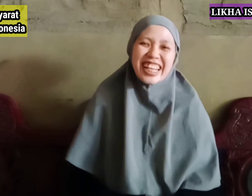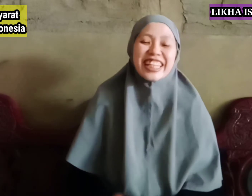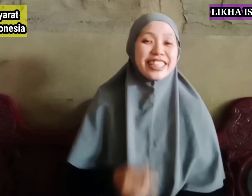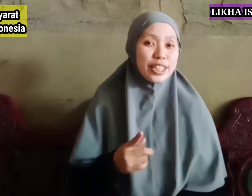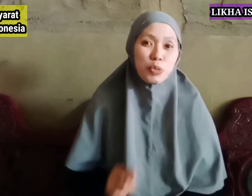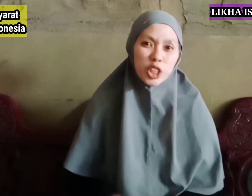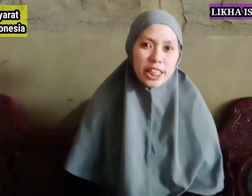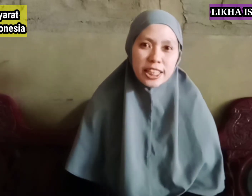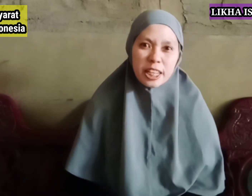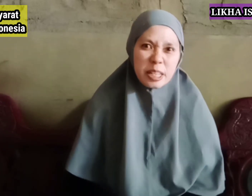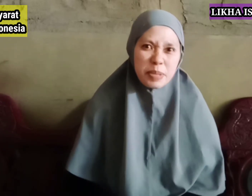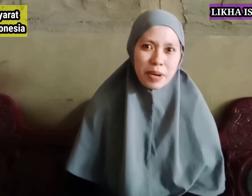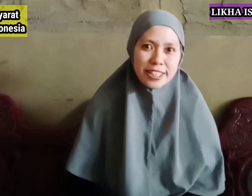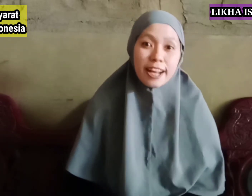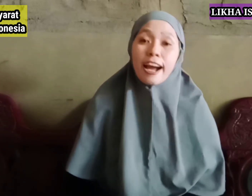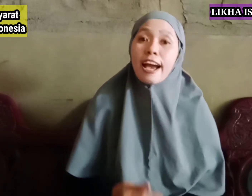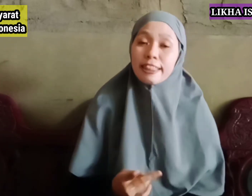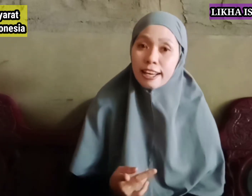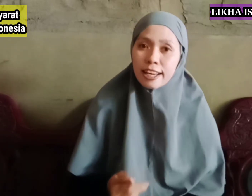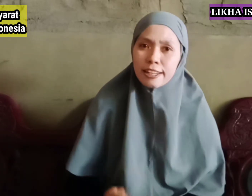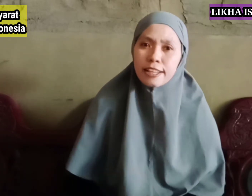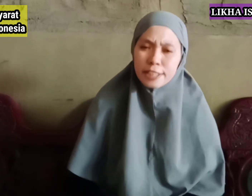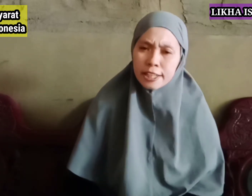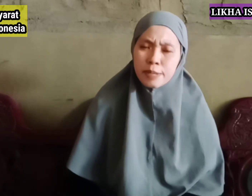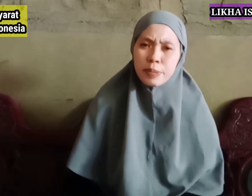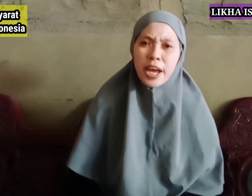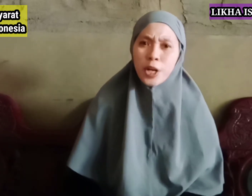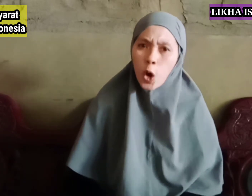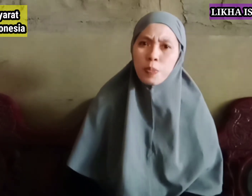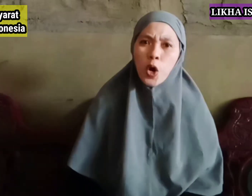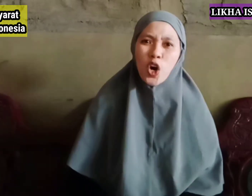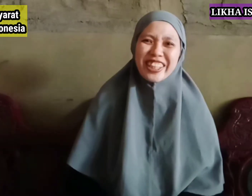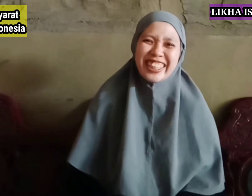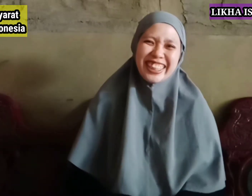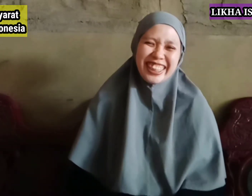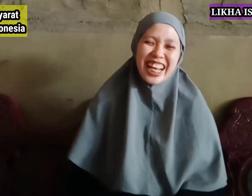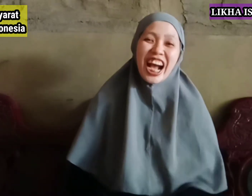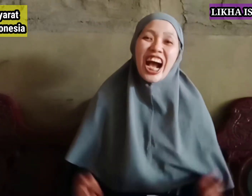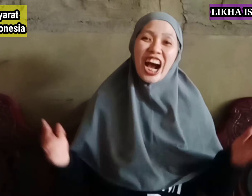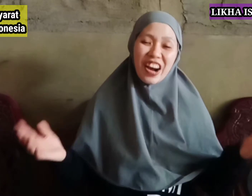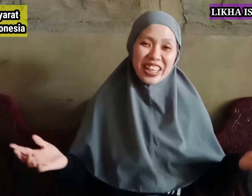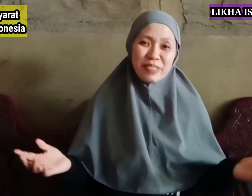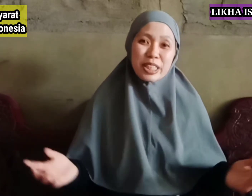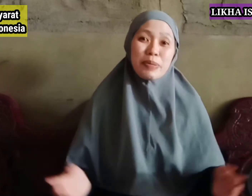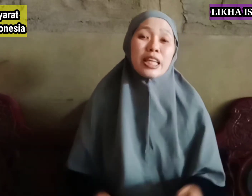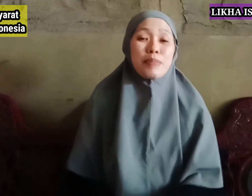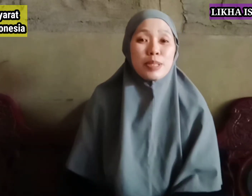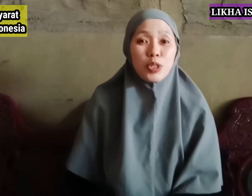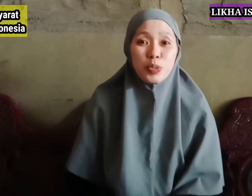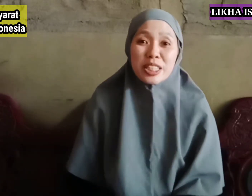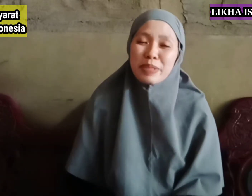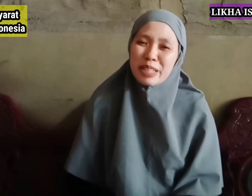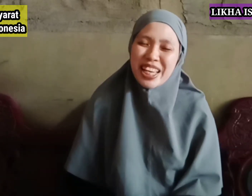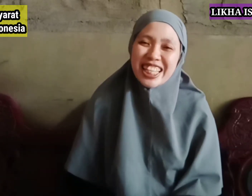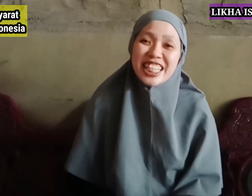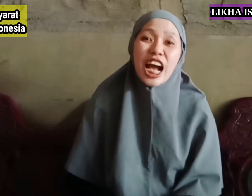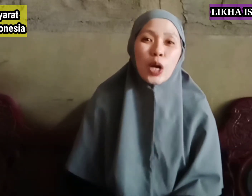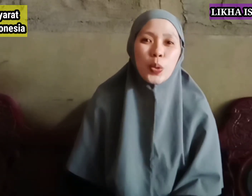gitu. Jadi buat kalian yang diem-diem aja, katakanlah, jangan diem-diem baik, ngomong. Oke teman-teman, tapi sebelumnya seperti biasanya aku